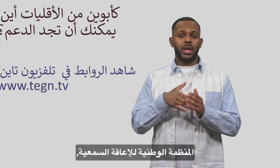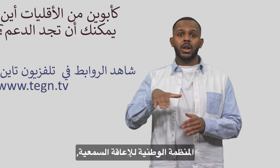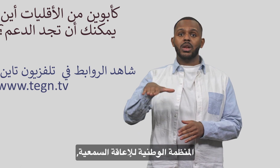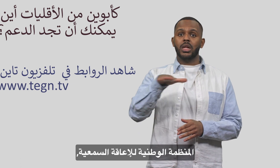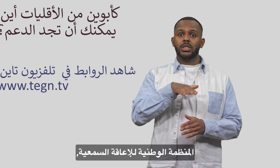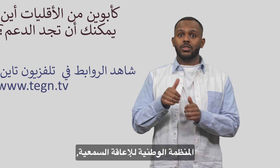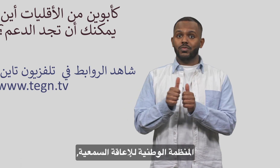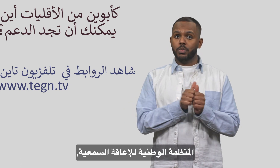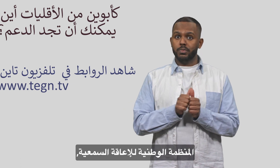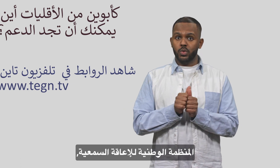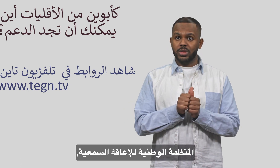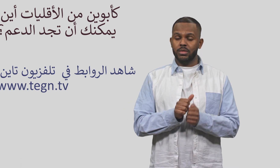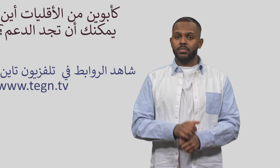المنظمة الوطنية للإعاقة السمعية،